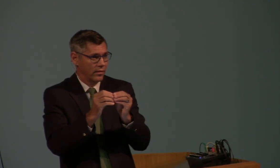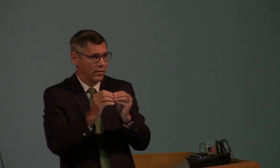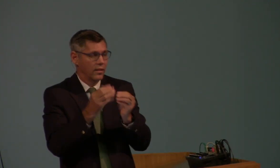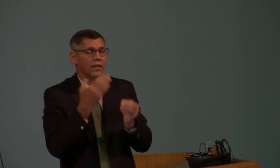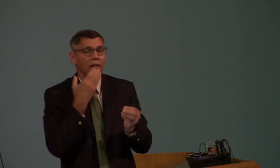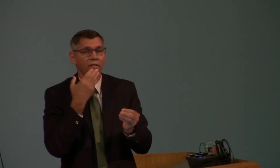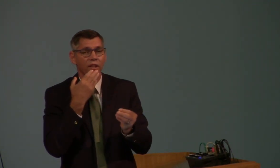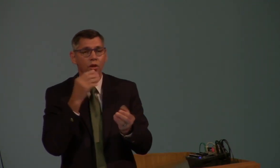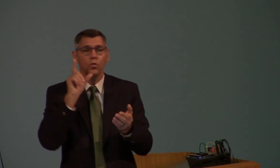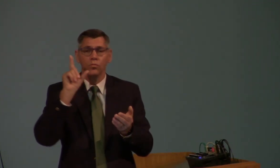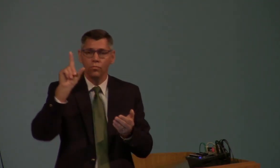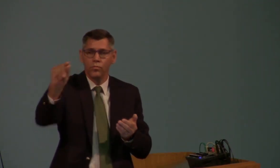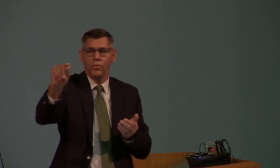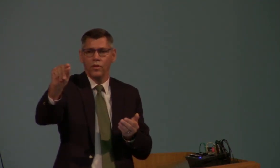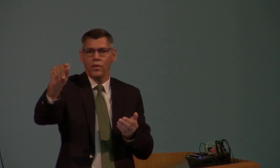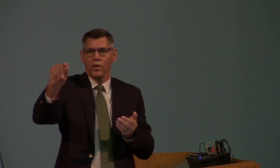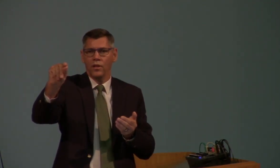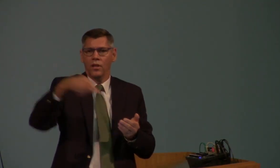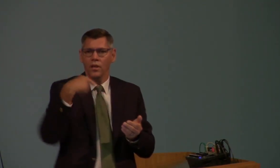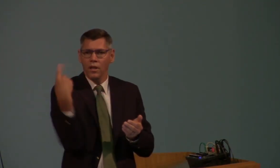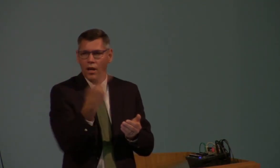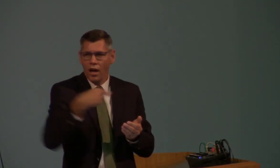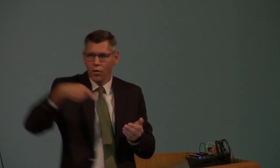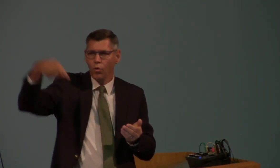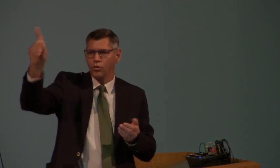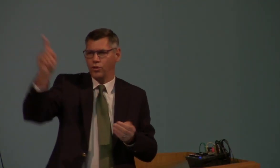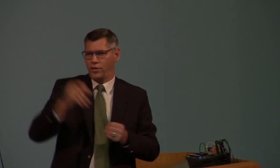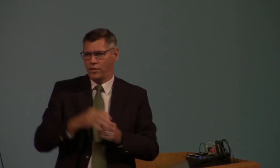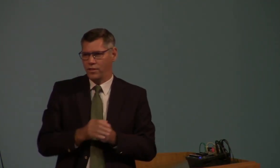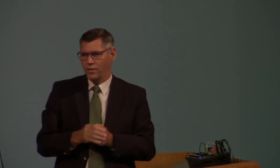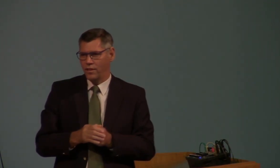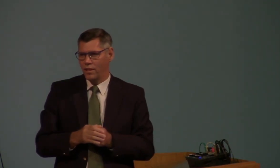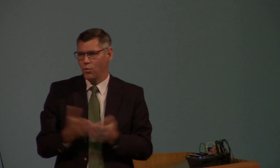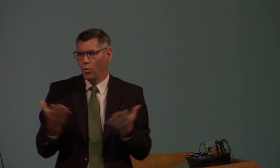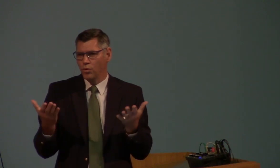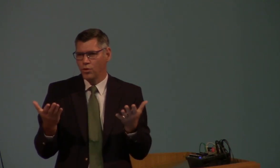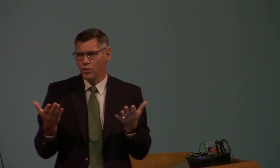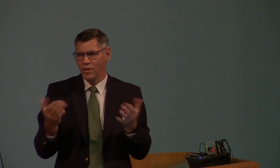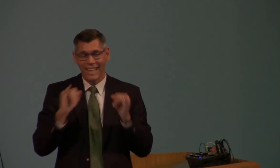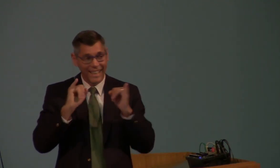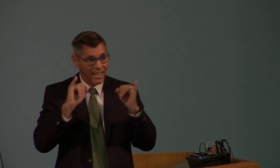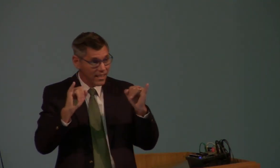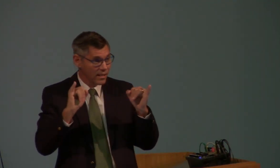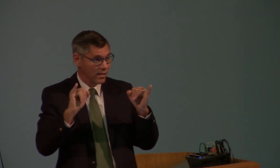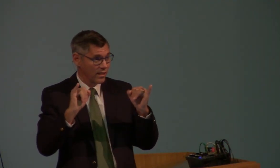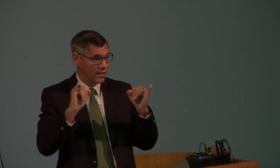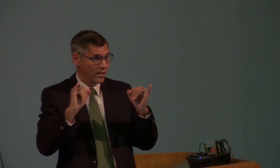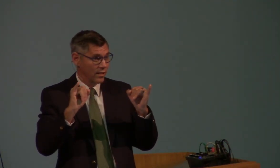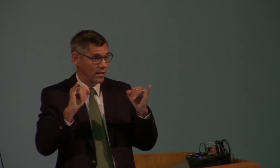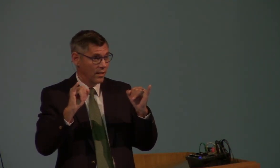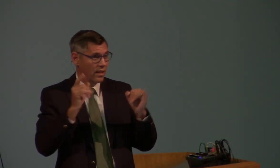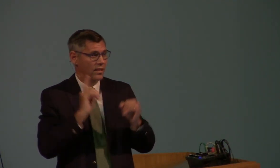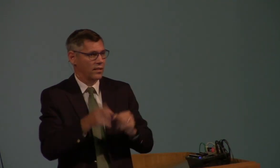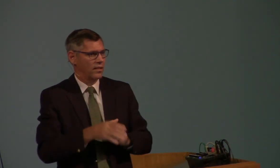Na wie toe gaan ons as ons in 'n krisis is?